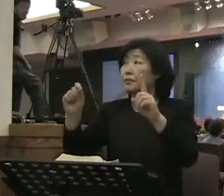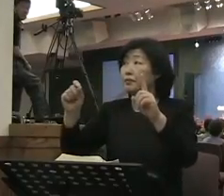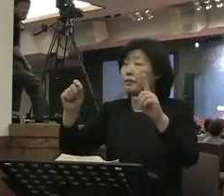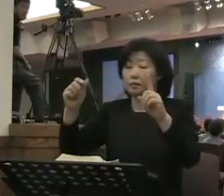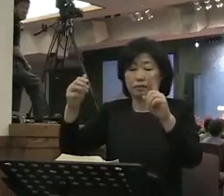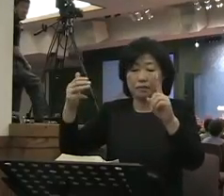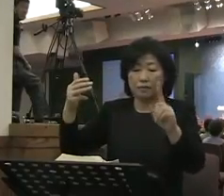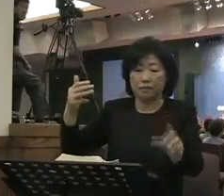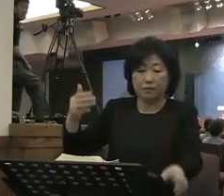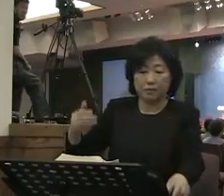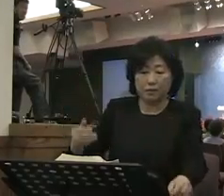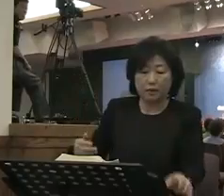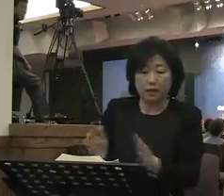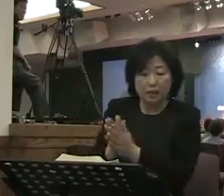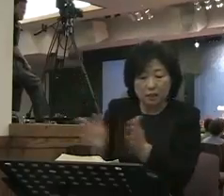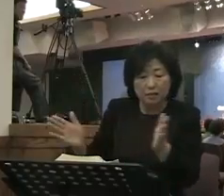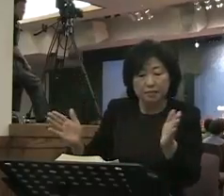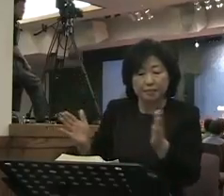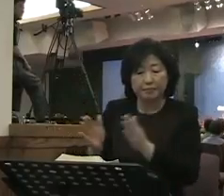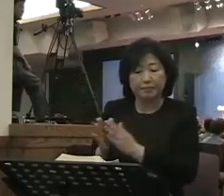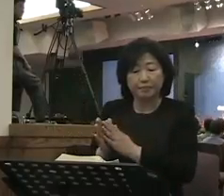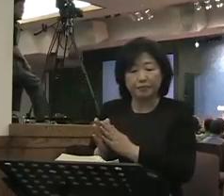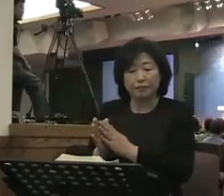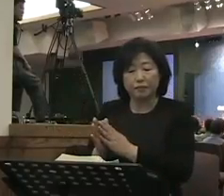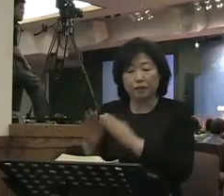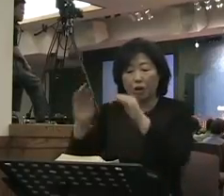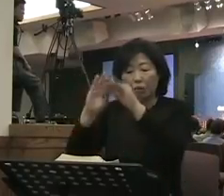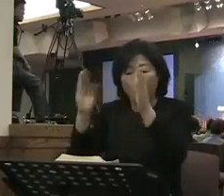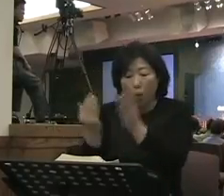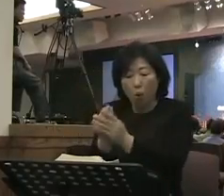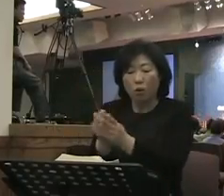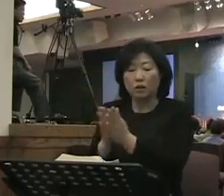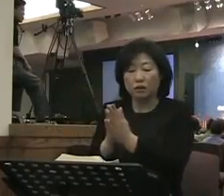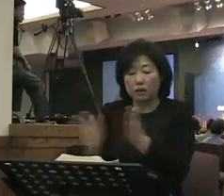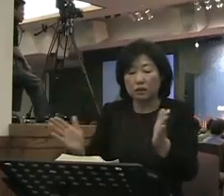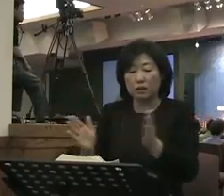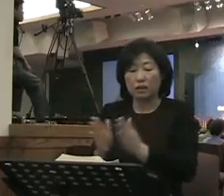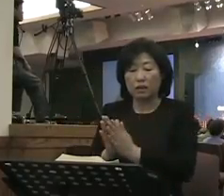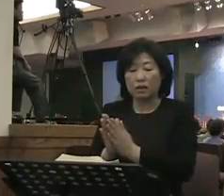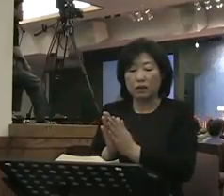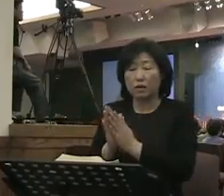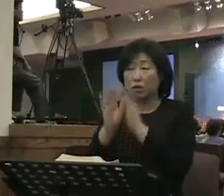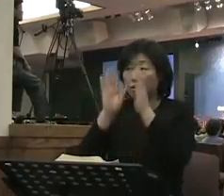창세기는 하나님의 시작, 모든 것을 시작하신 하나님의 모습이 보여지고